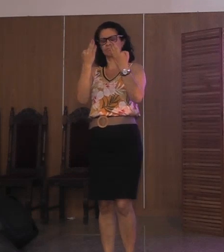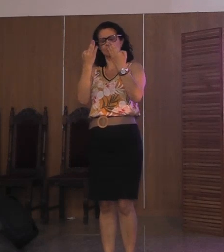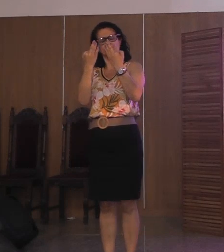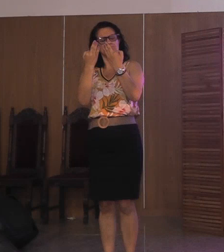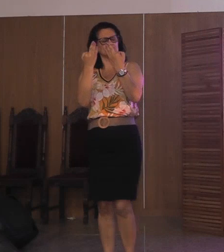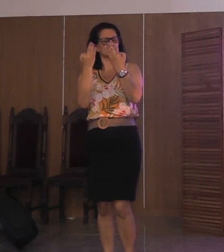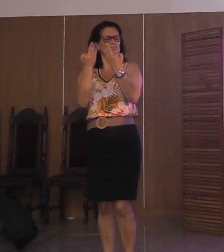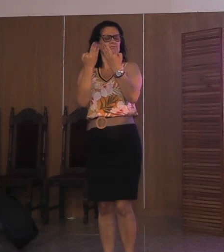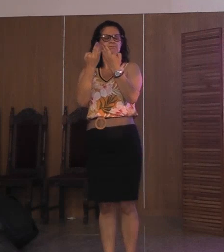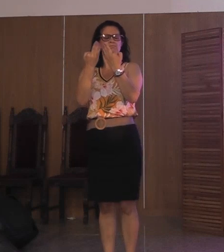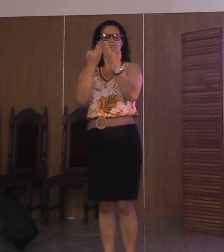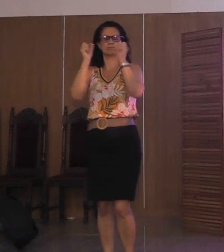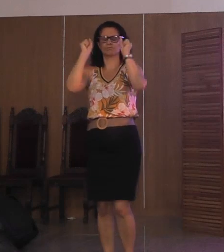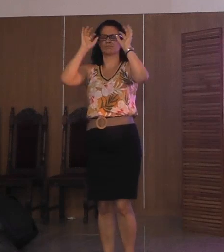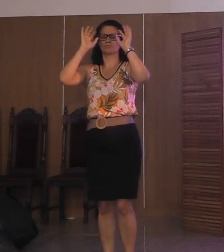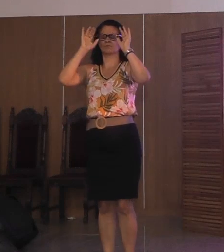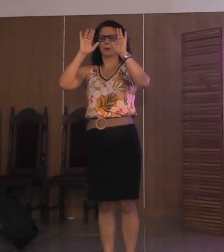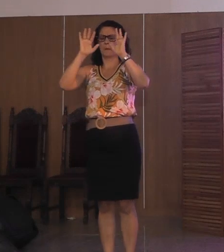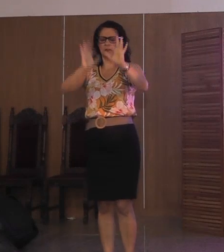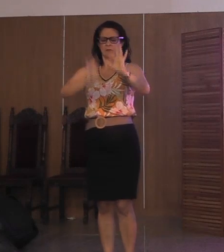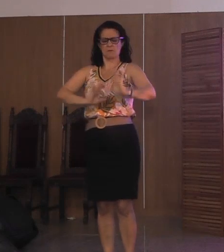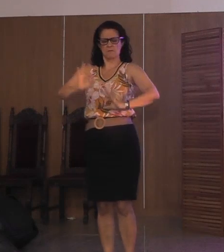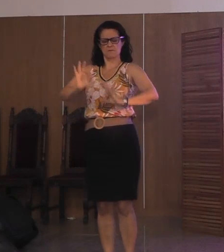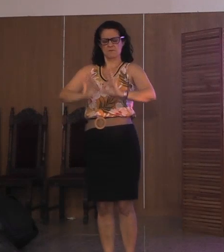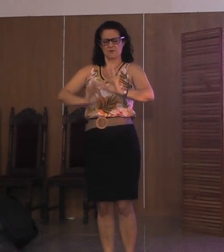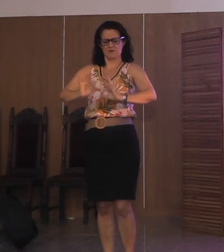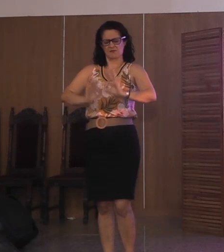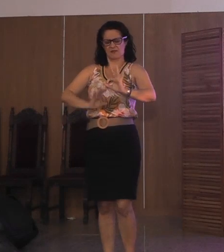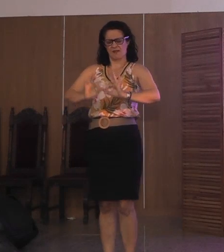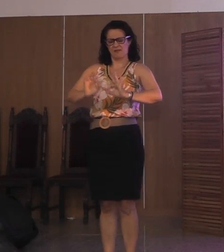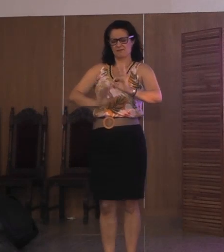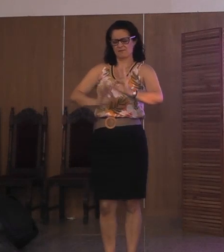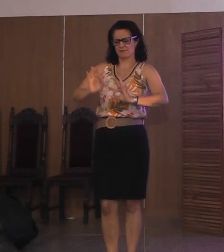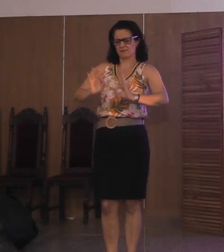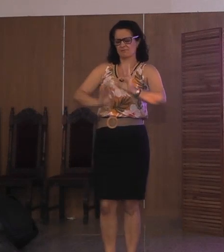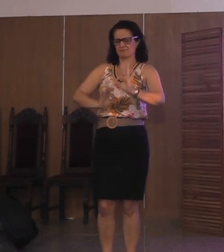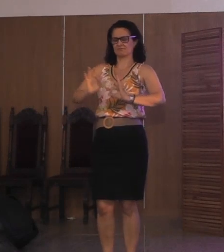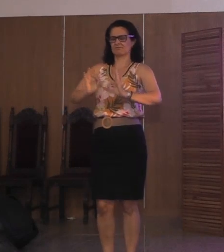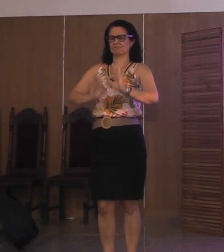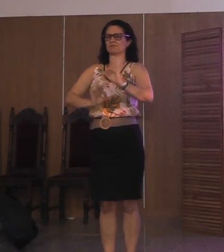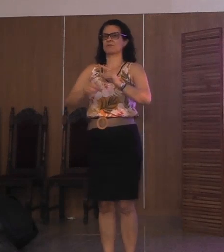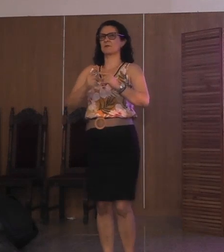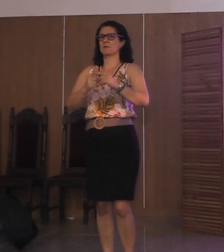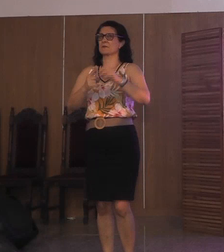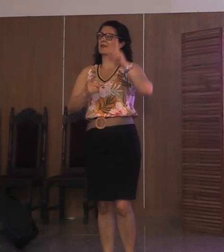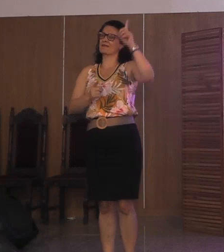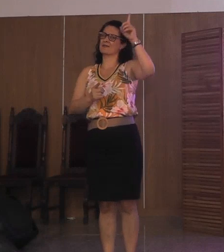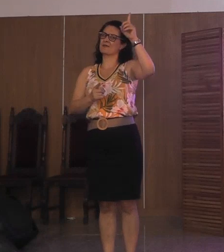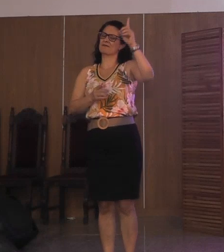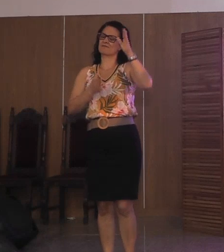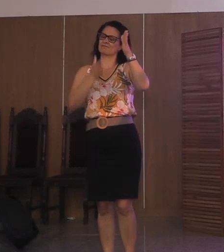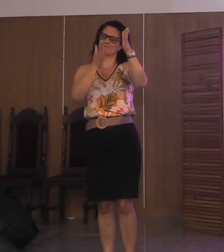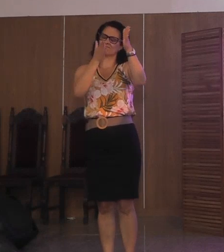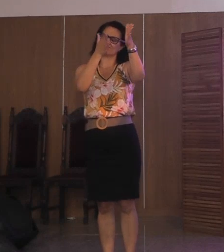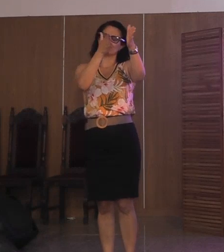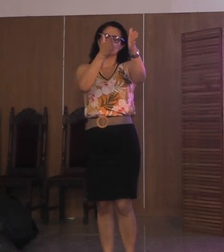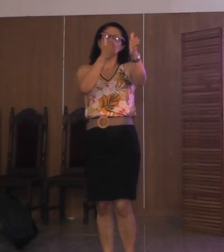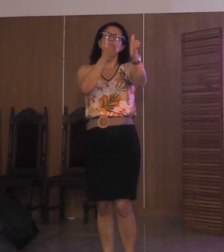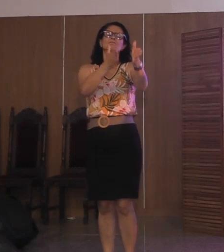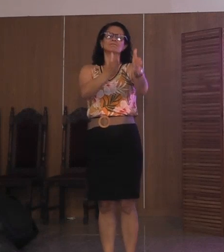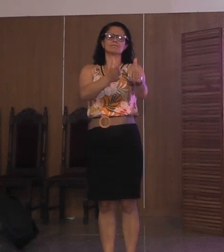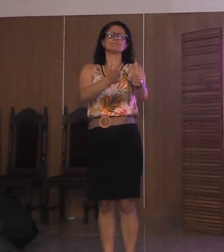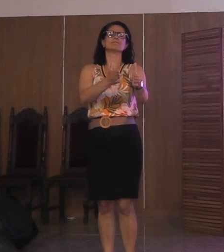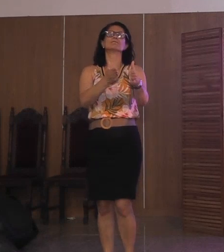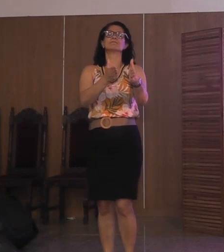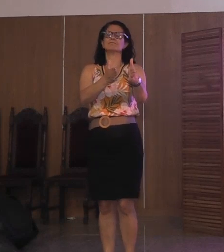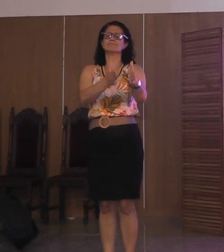bênção para os seus projetos, seus planos. Porque Deus é fiel. Então somente Ele